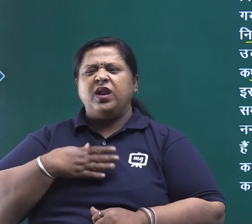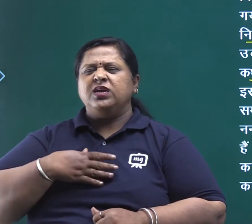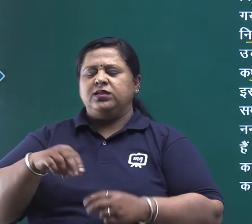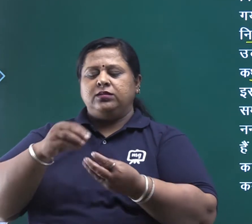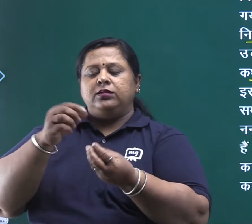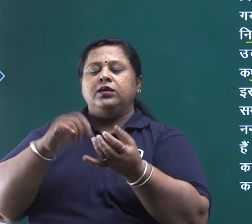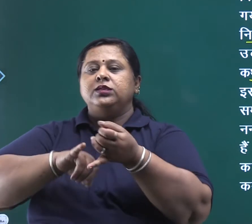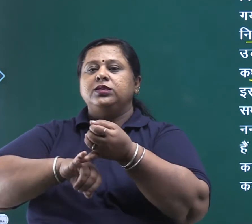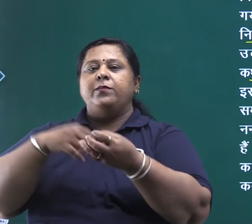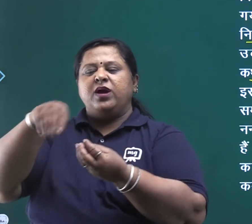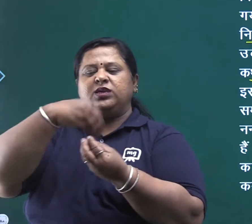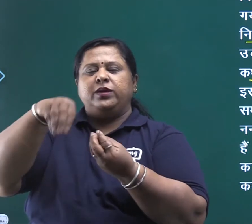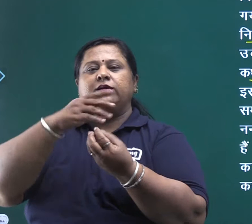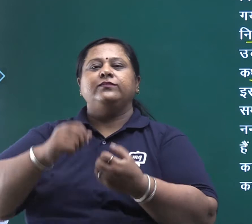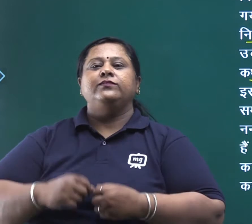में